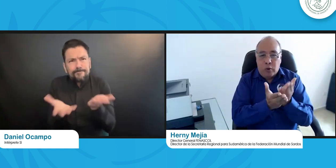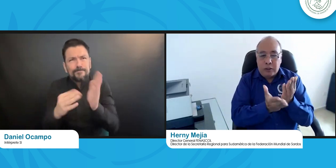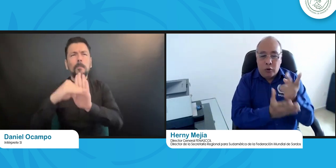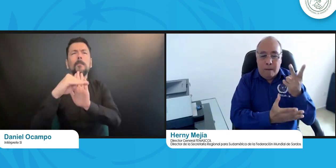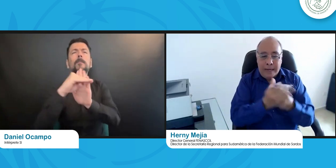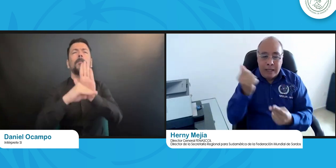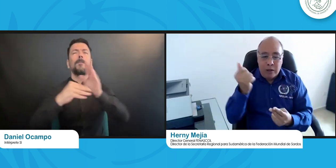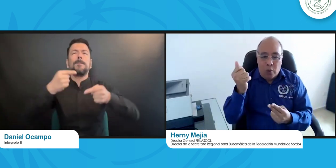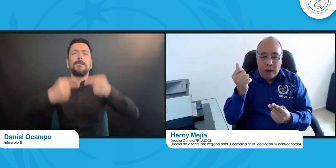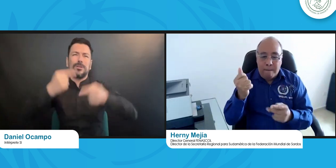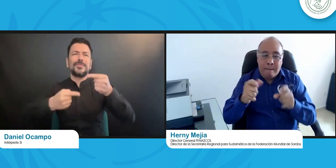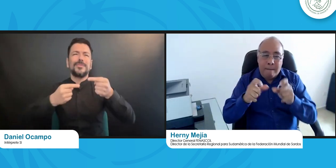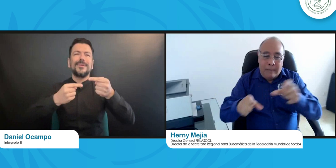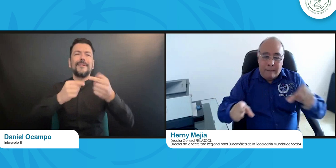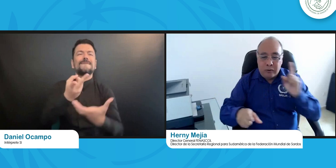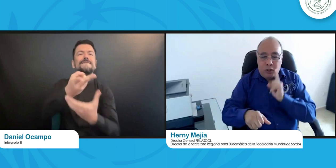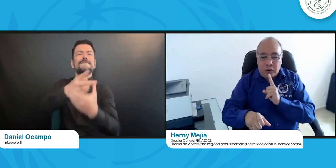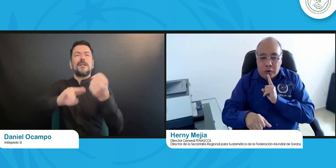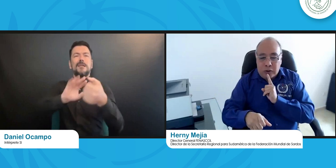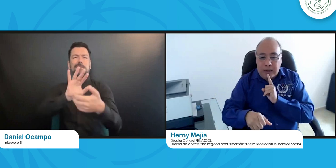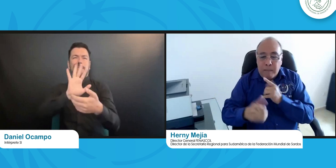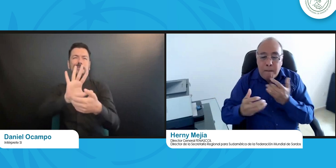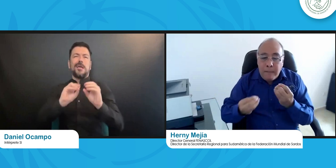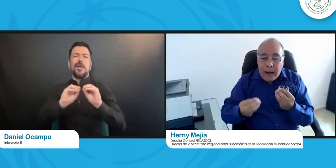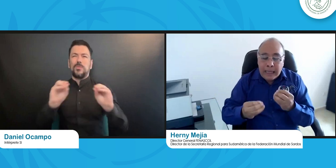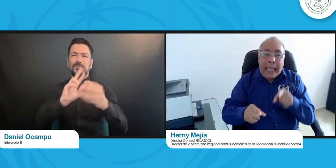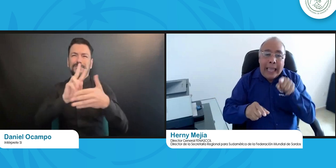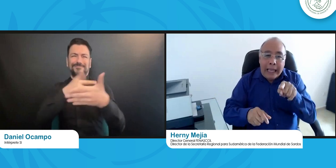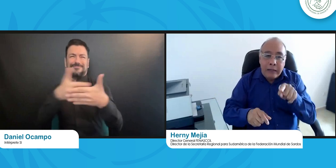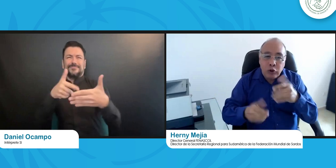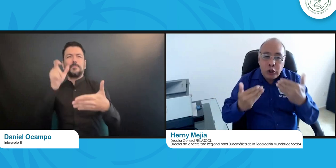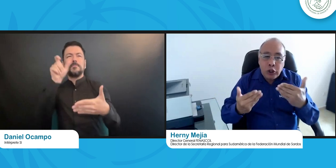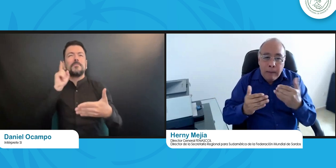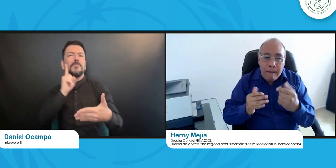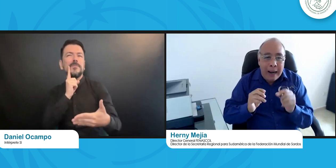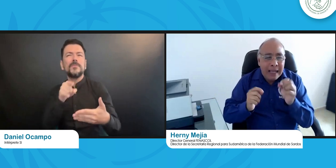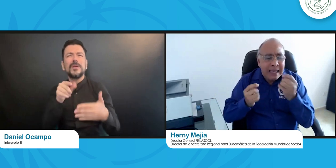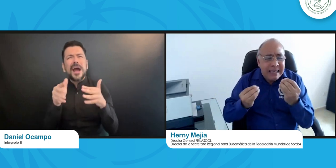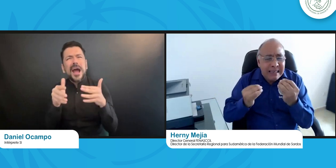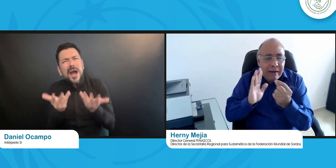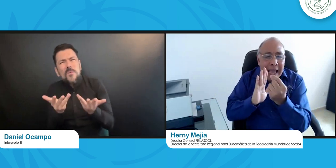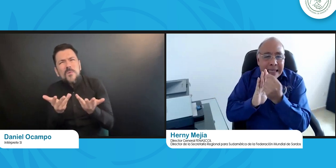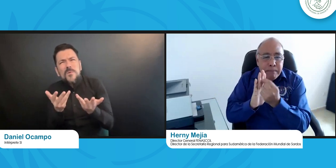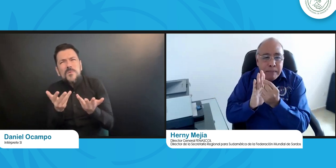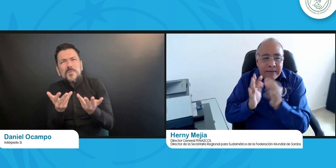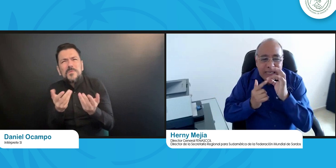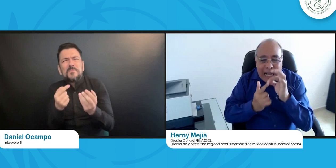una política pública de educación bilingüe para las personas, para que las personas sordas